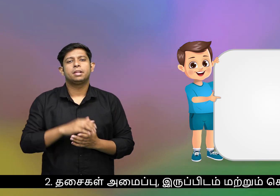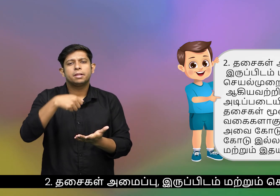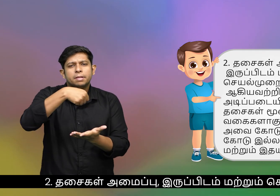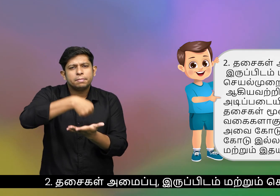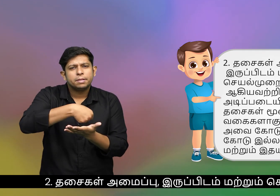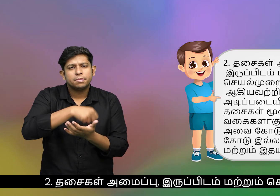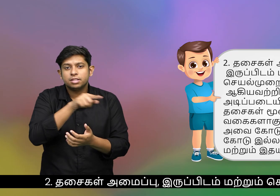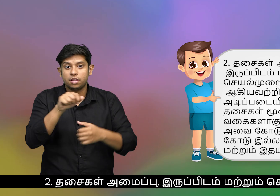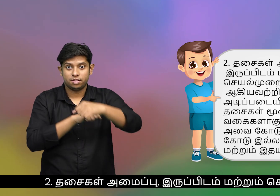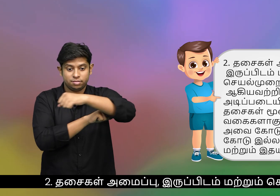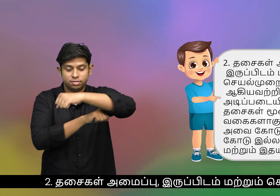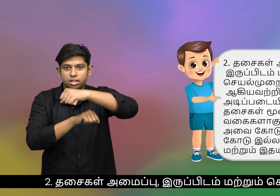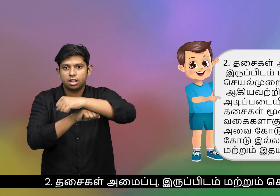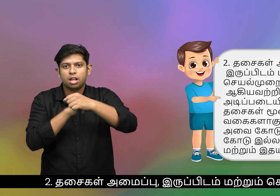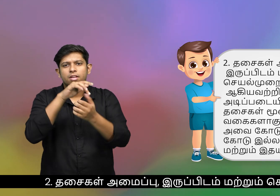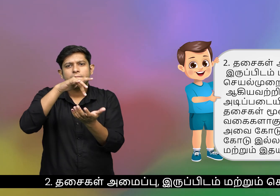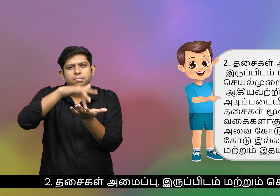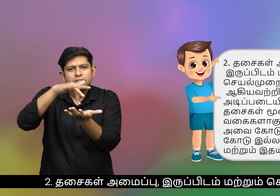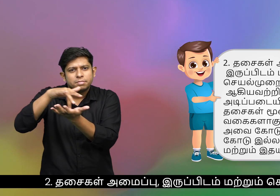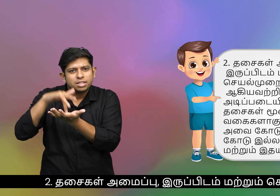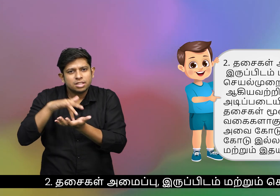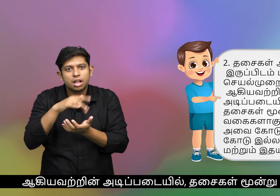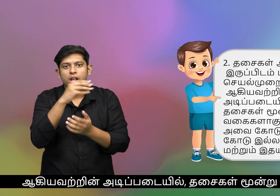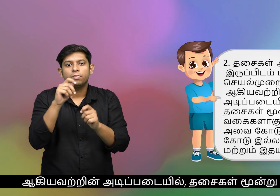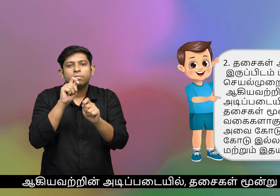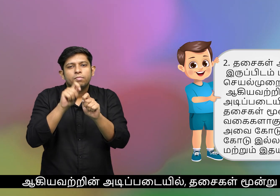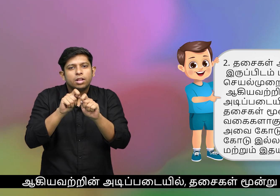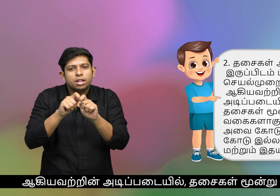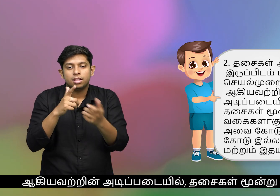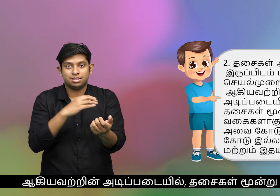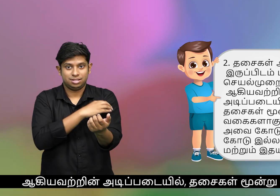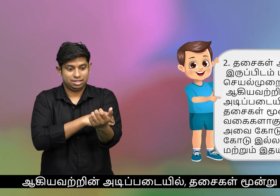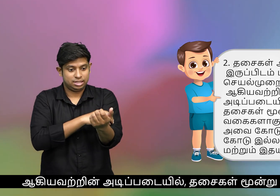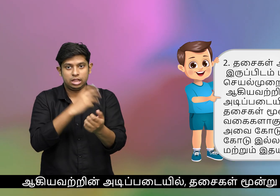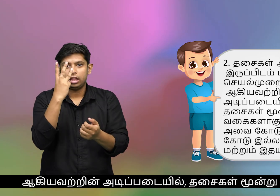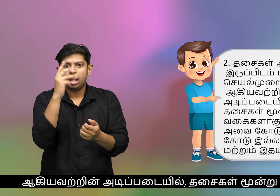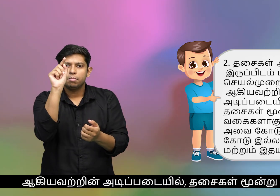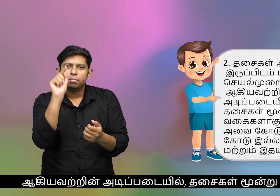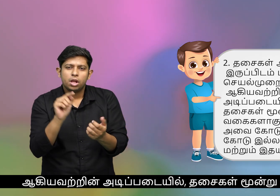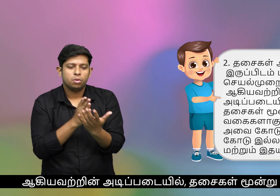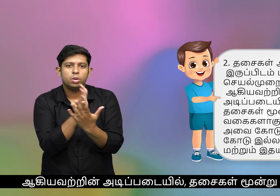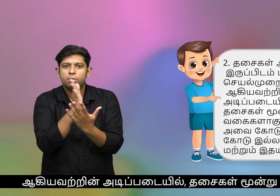தசைகள் அமைப்பு, இருப்பிடம் மற்றும் செயல்முறை ஆகியவற்றின் அடிப்படையில் தசைகள் 3 வகைகள்